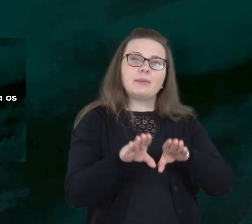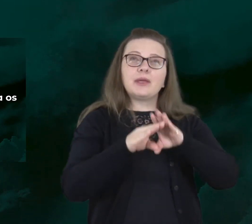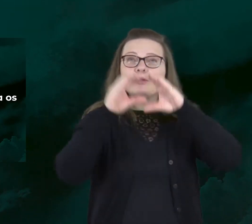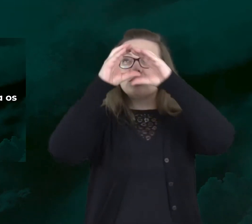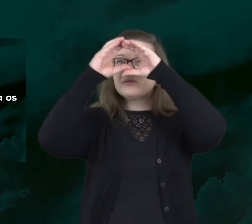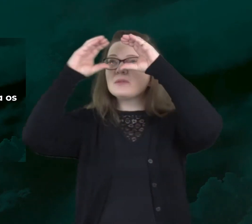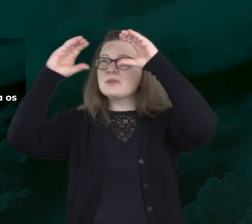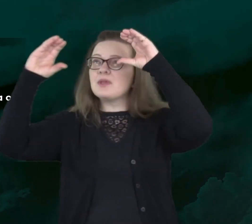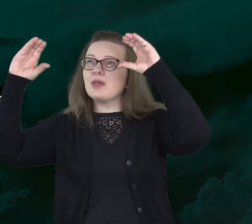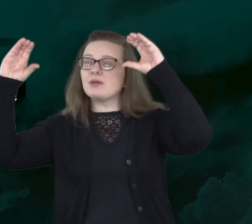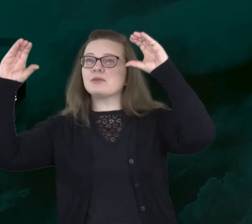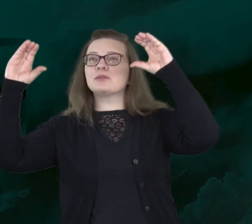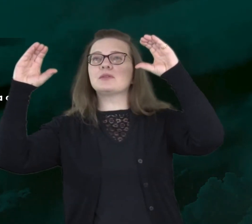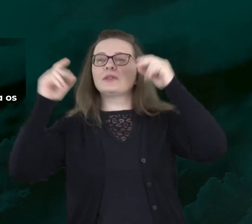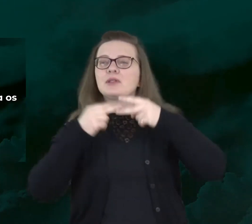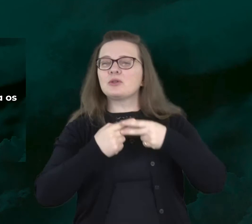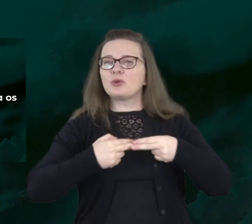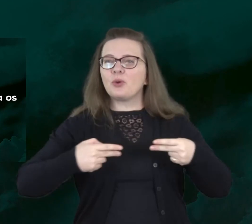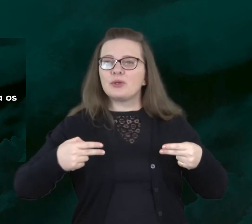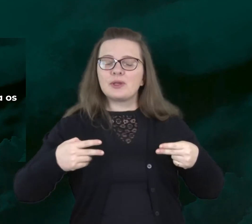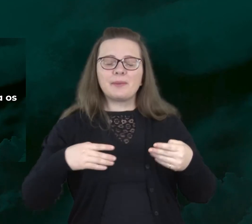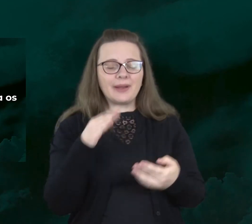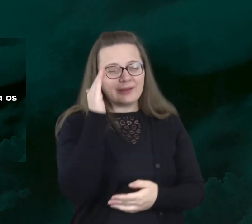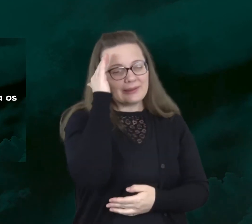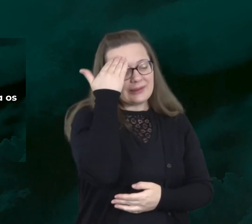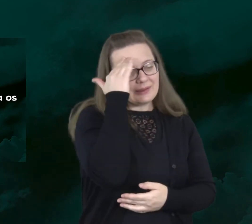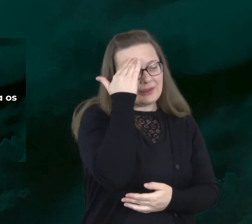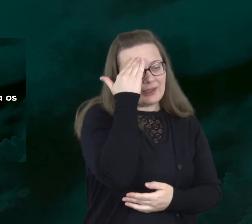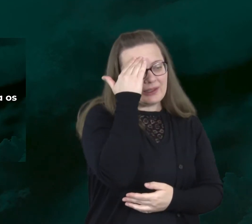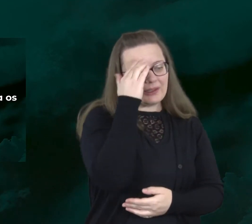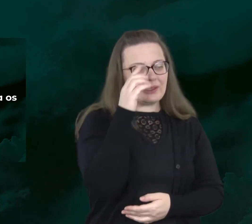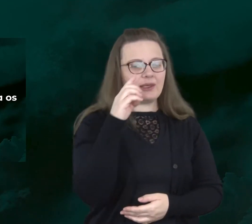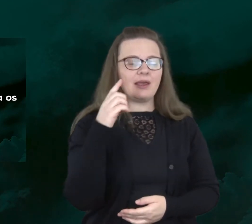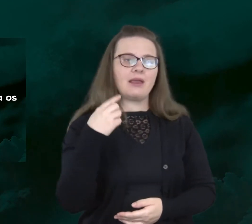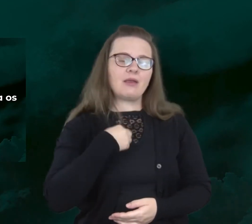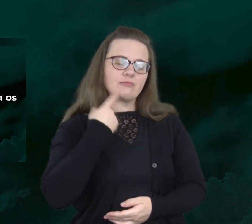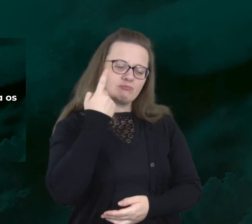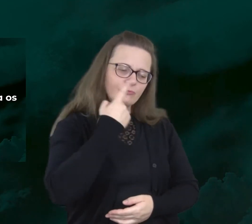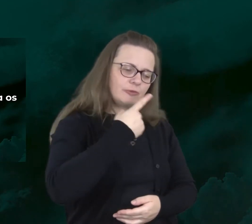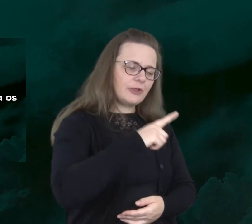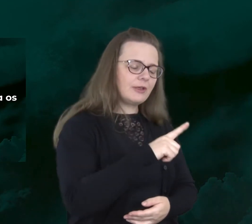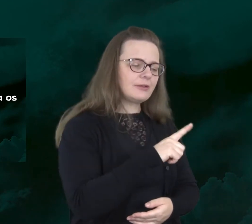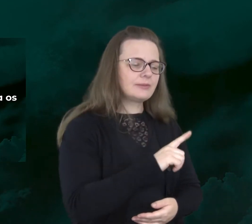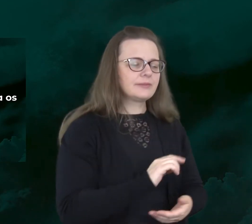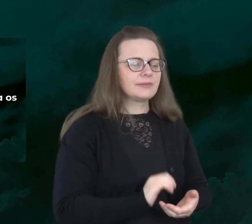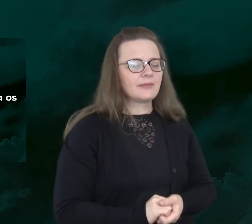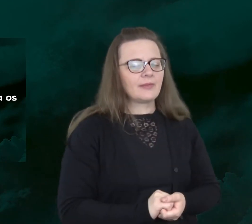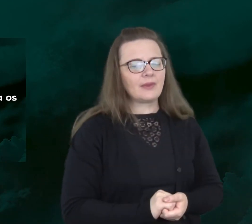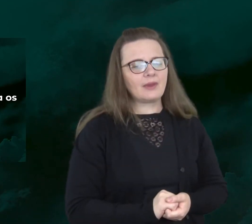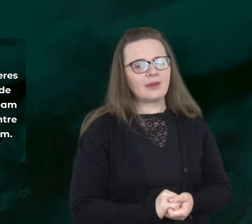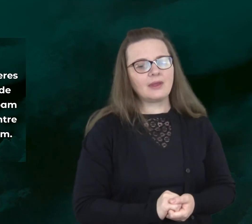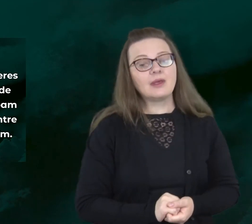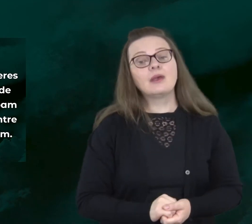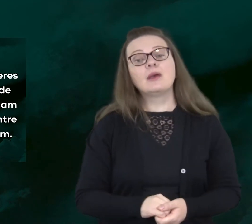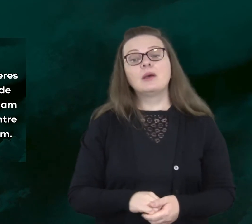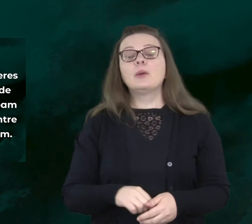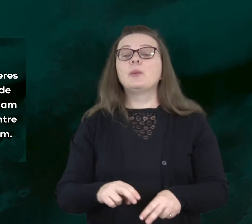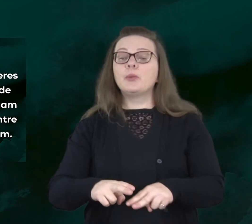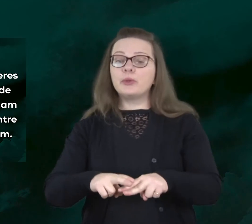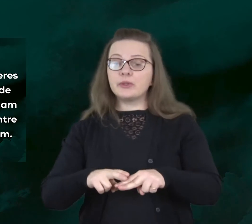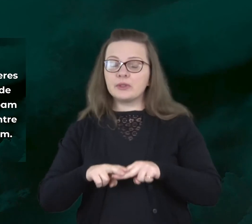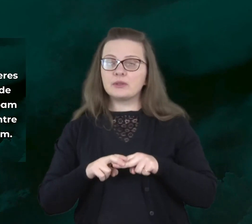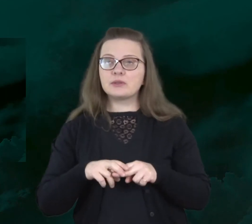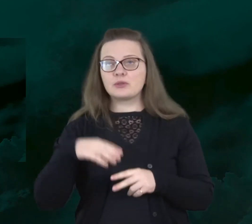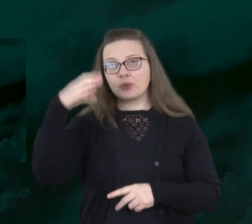são santificados à fé em mim. Pelo que, ao rei Agripa, não fui desobediente à visão